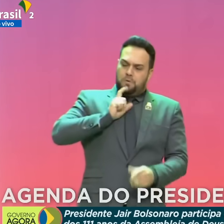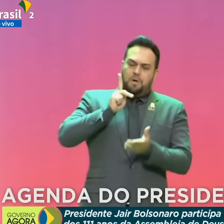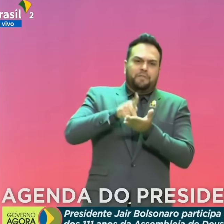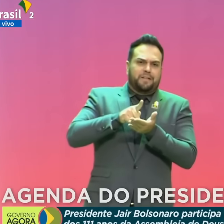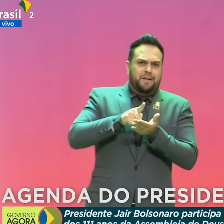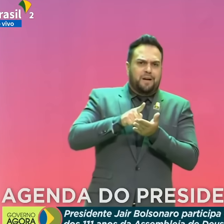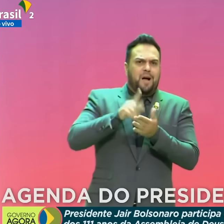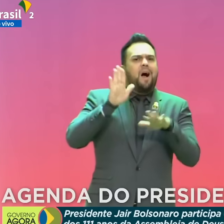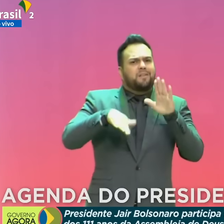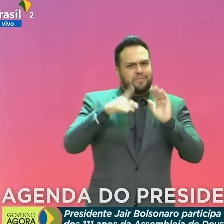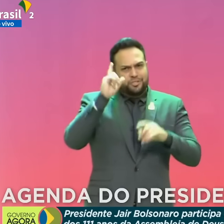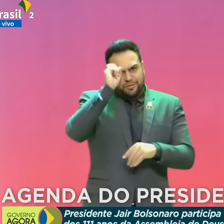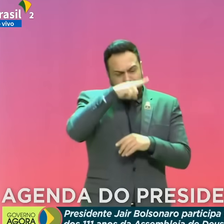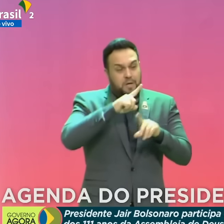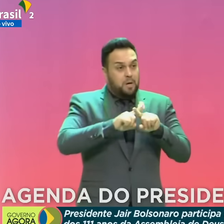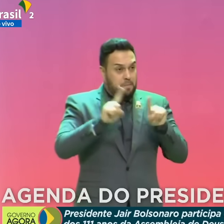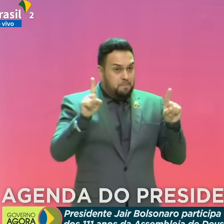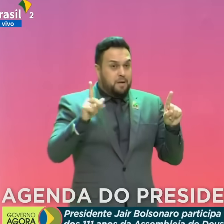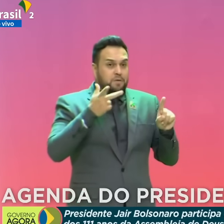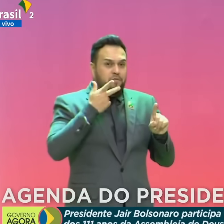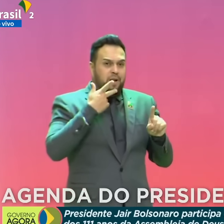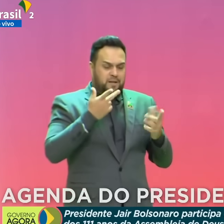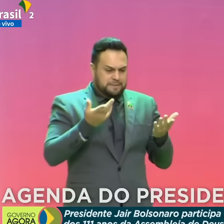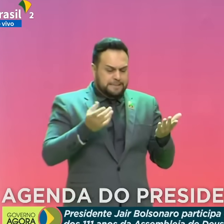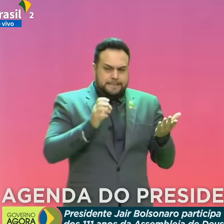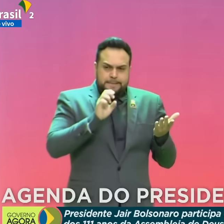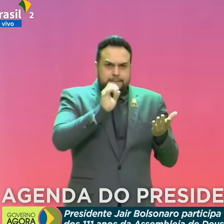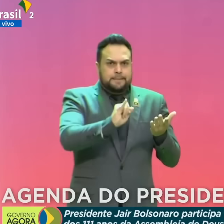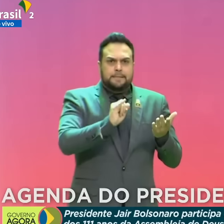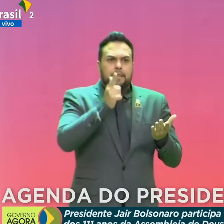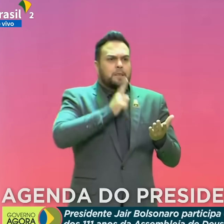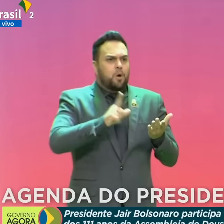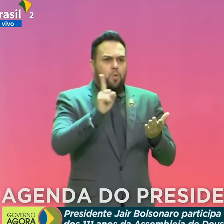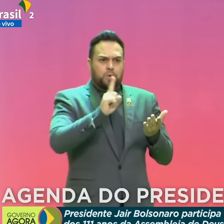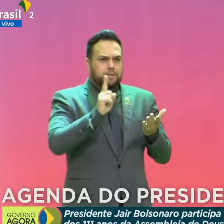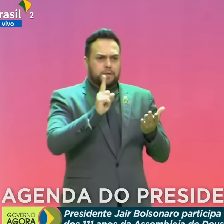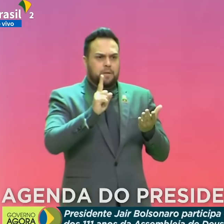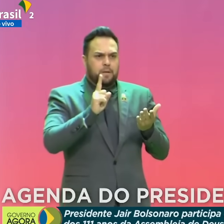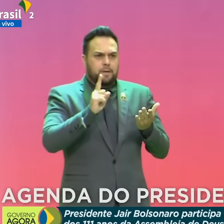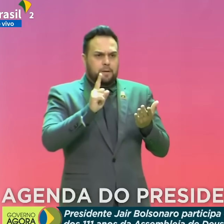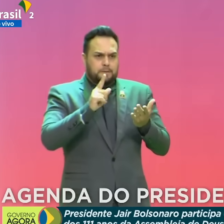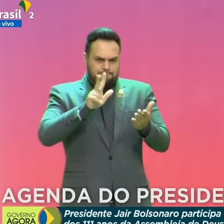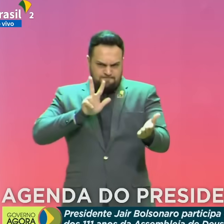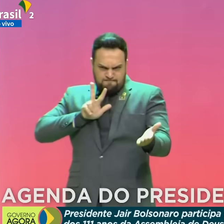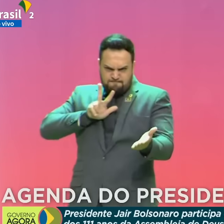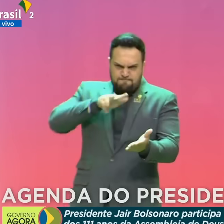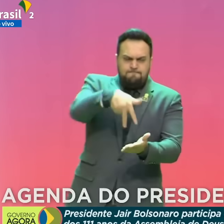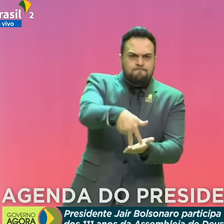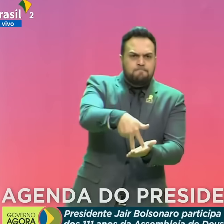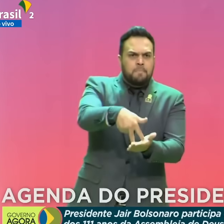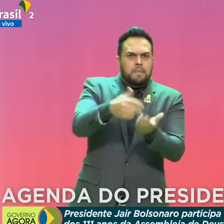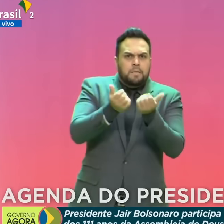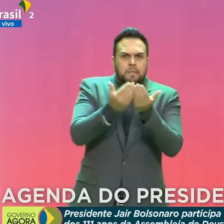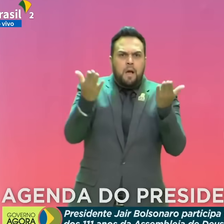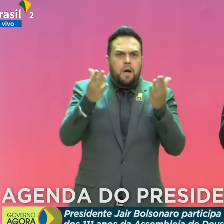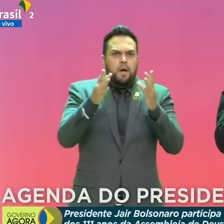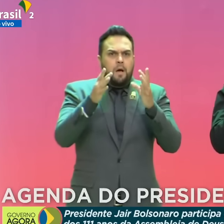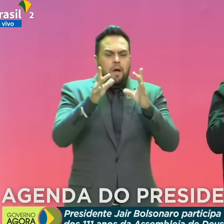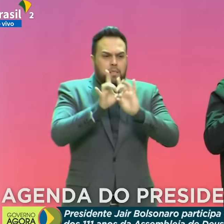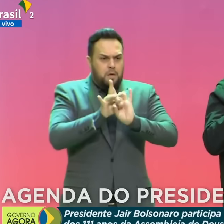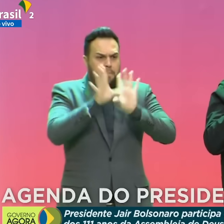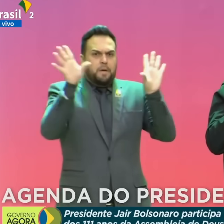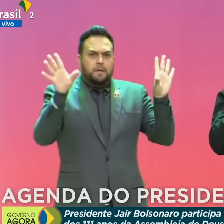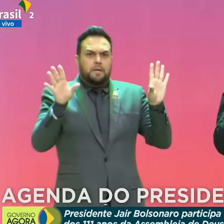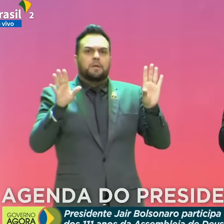falei comigo mesmo, se não é para chegar lá e ter independência, é melhor que não chegue.